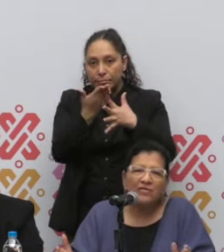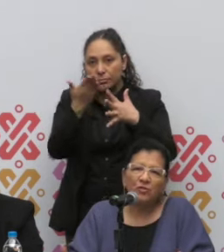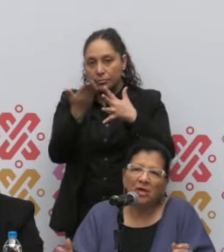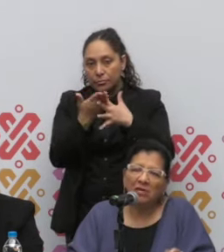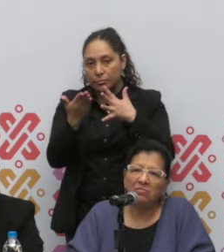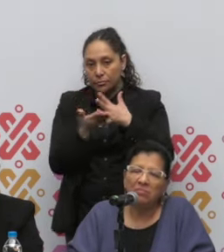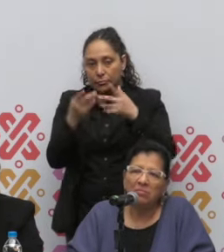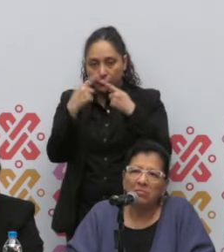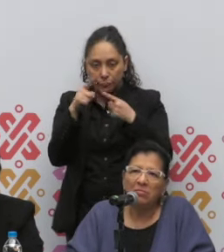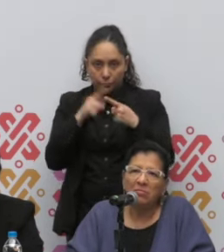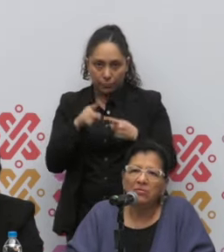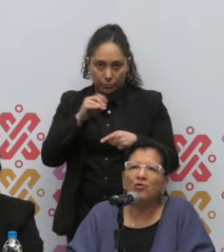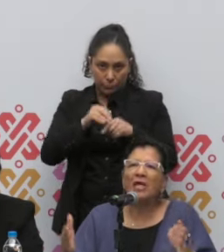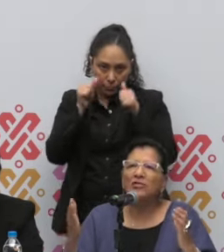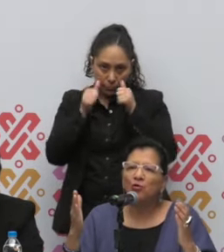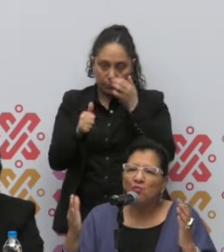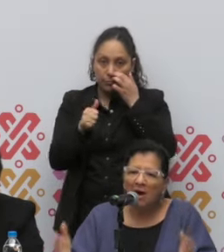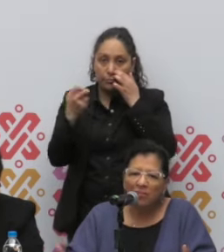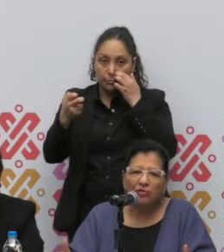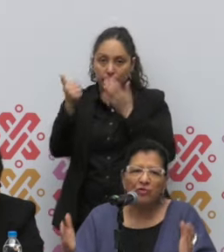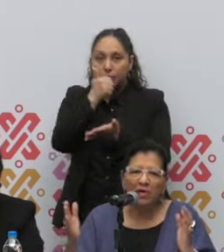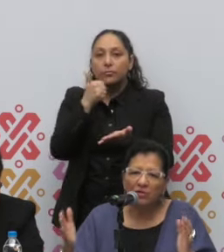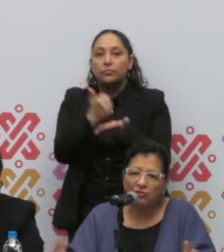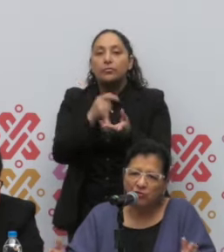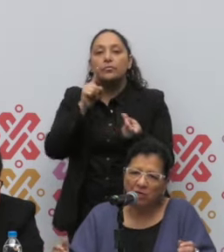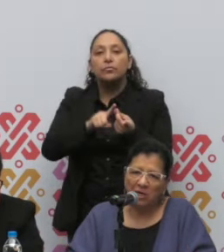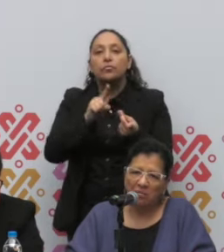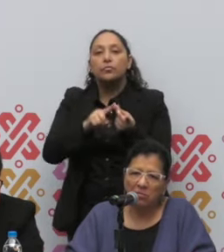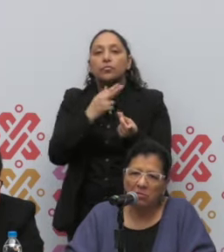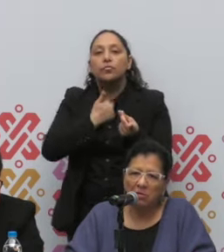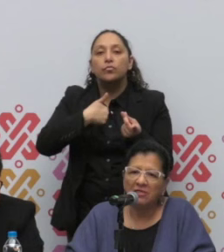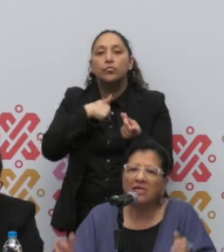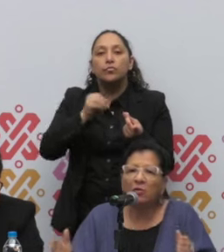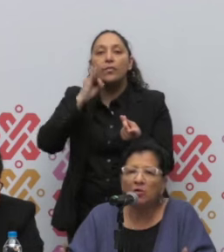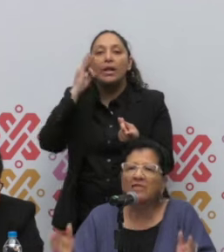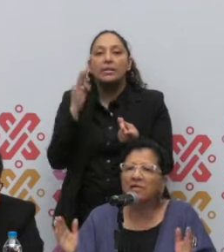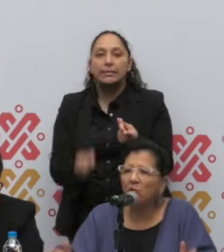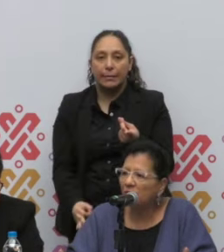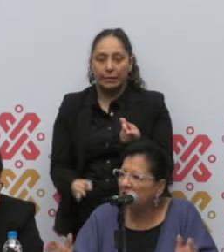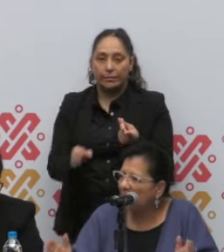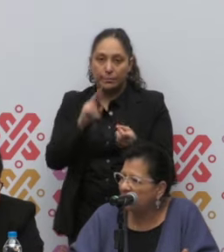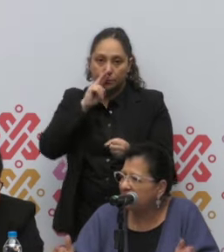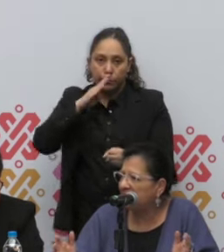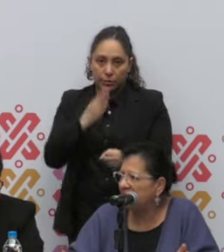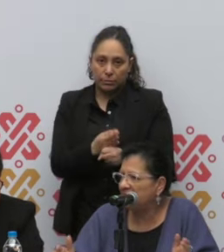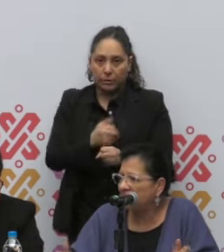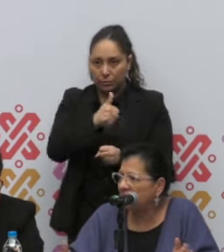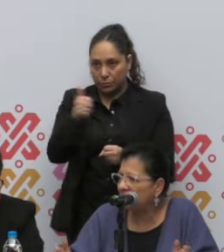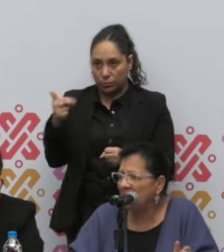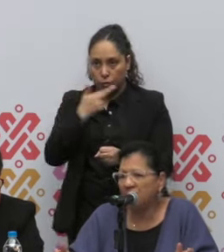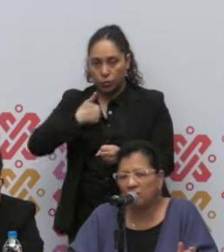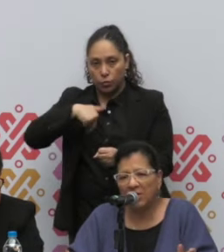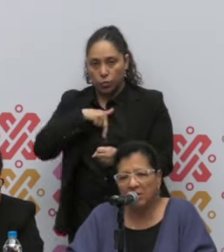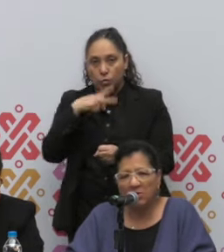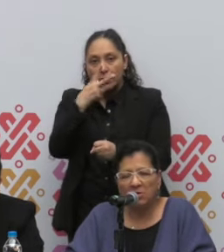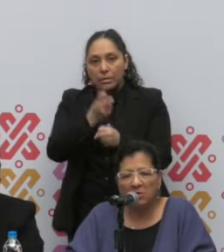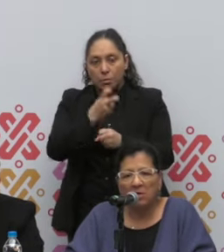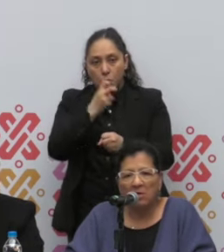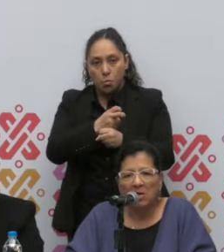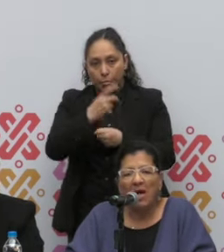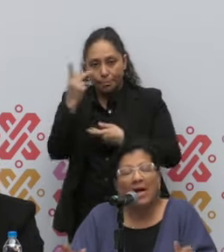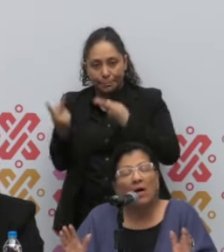En esta ciudad, donde asumamos lo que nos toca, según la segunda encuesta de discriminación de la